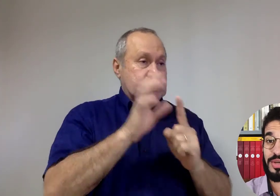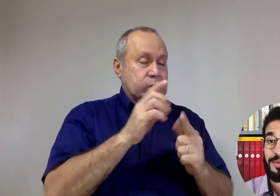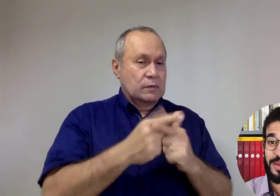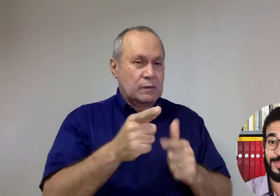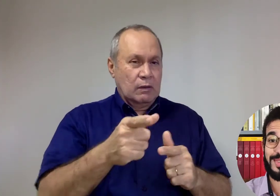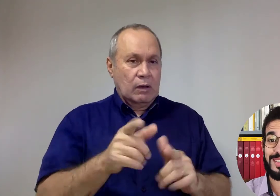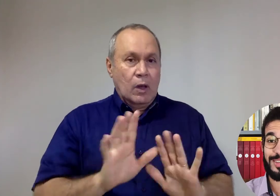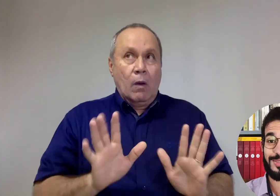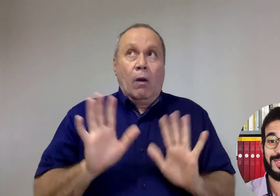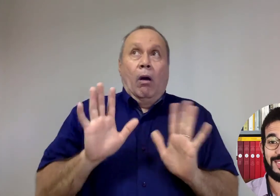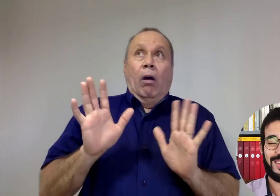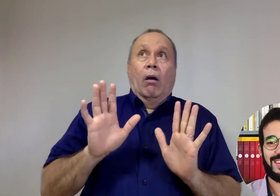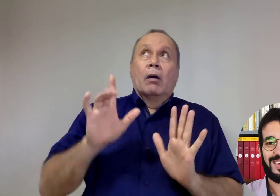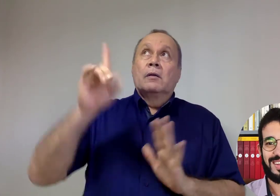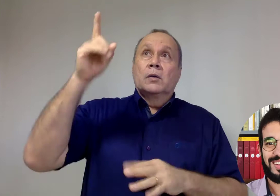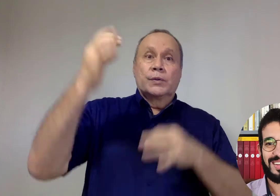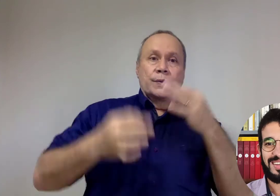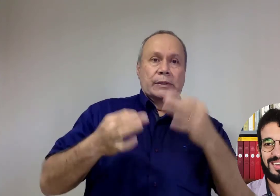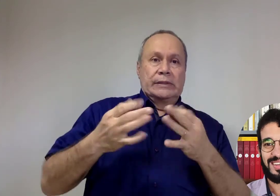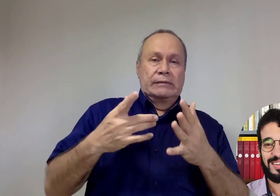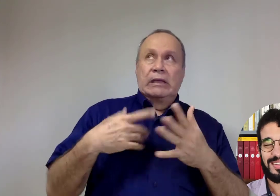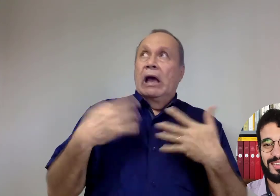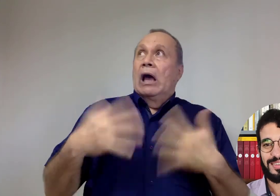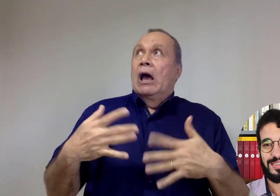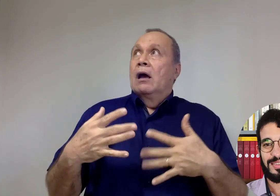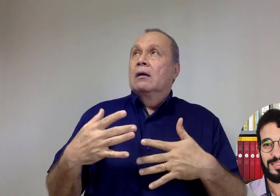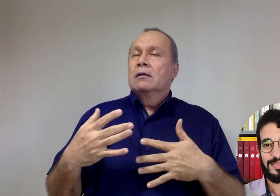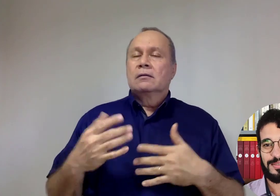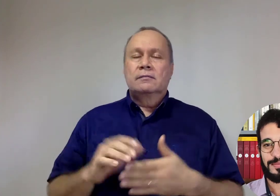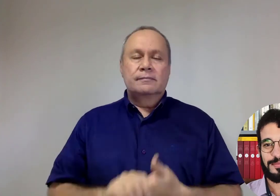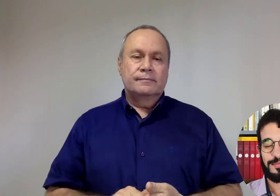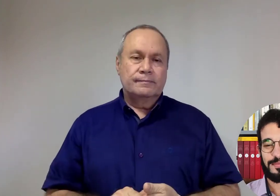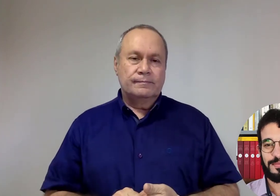do julgamento de Deus?